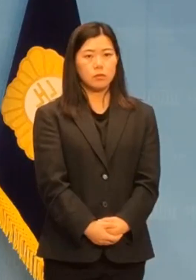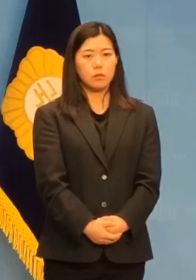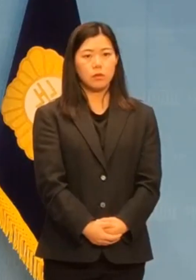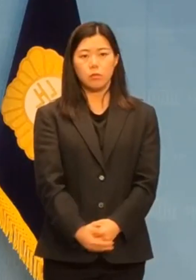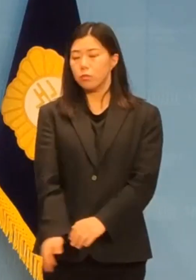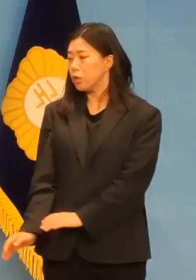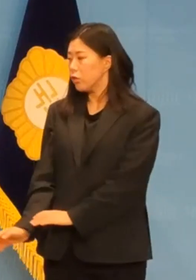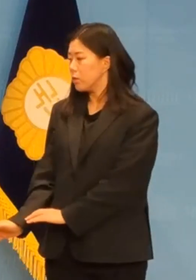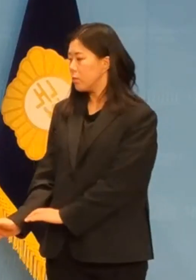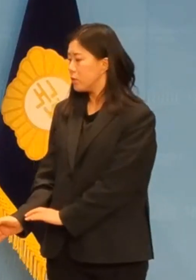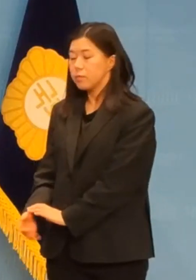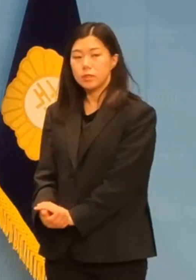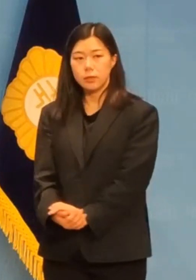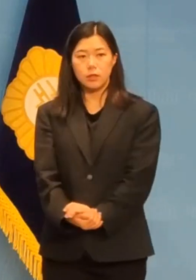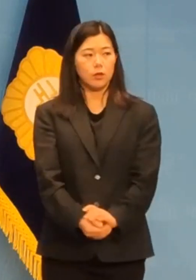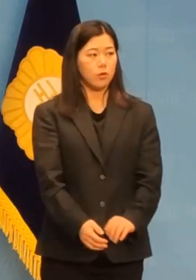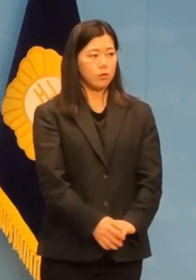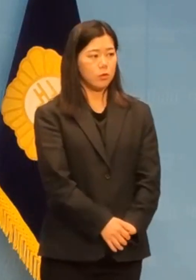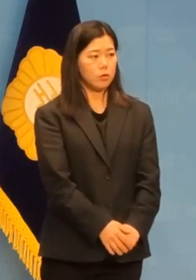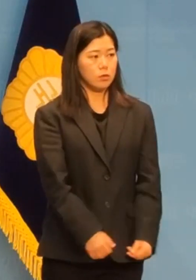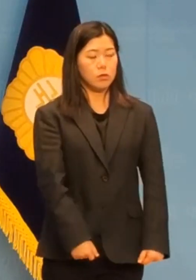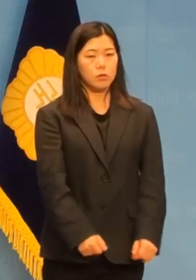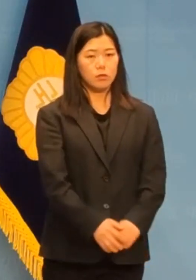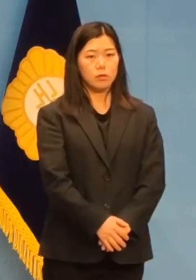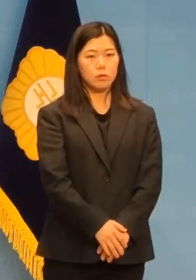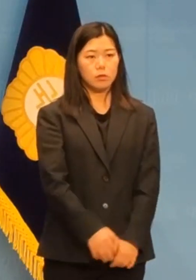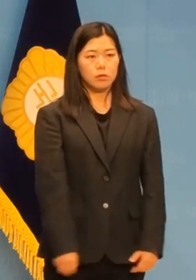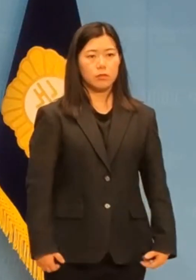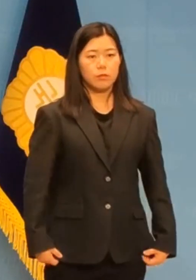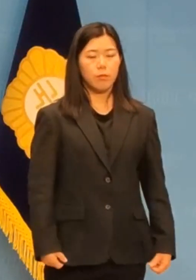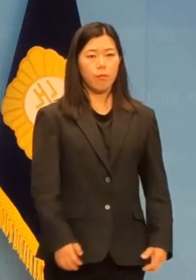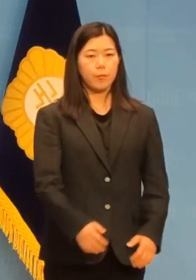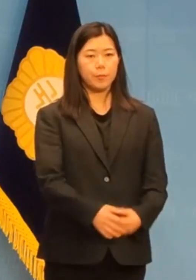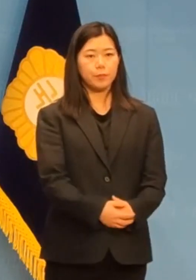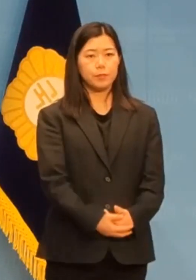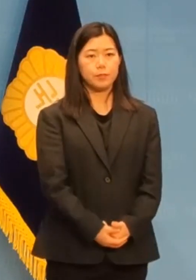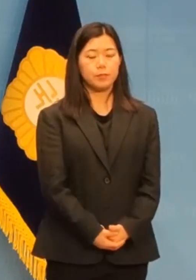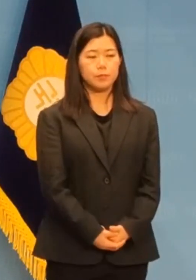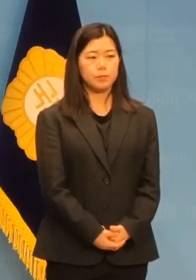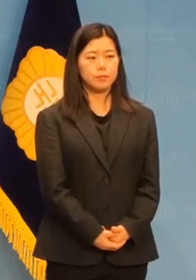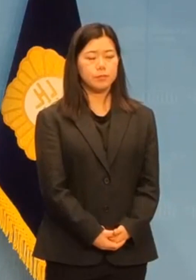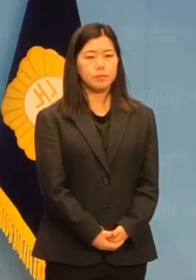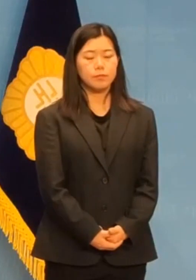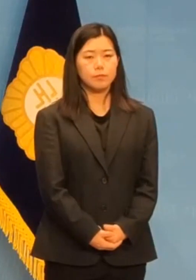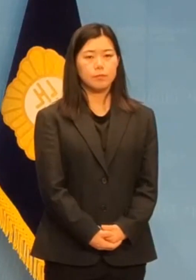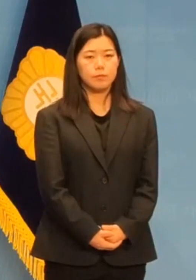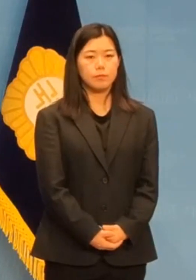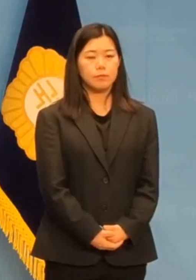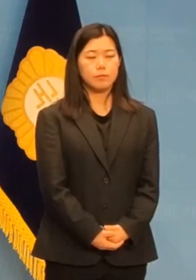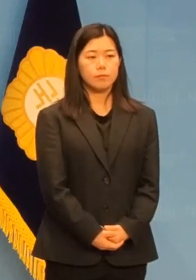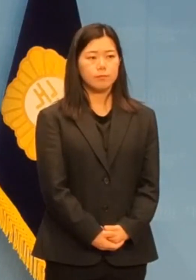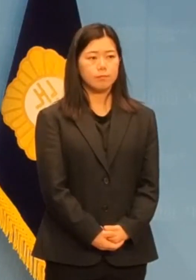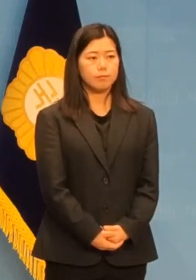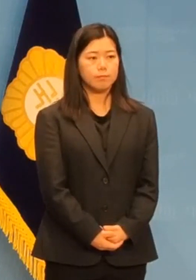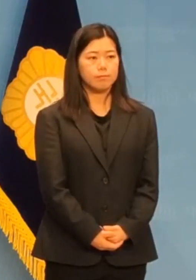더불어민주당은 반헌법적. 네, 기다릴게요. 괜찮습니다.